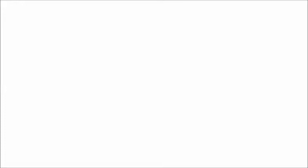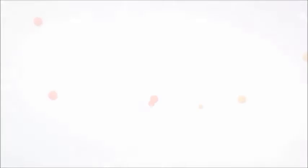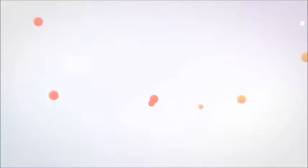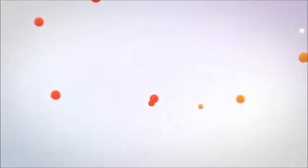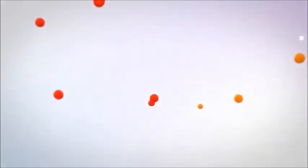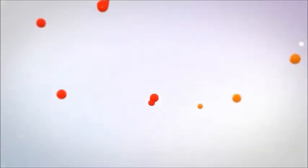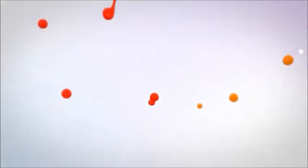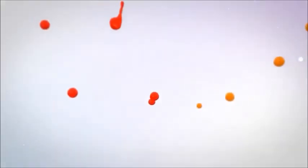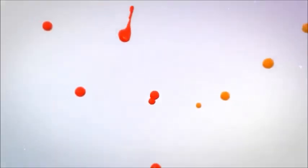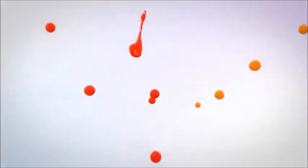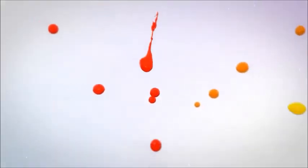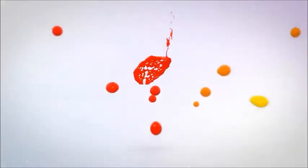Music